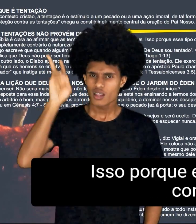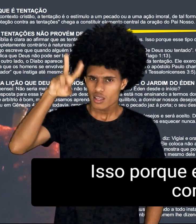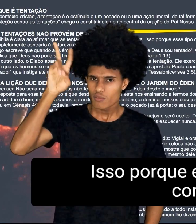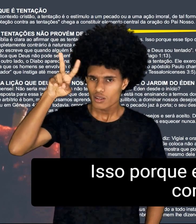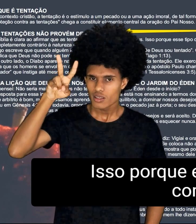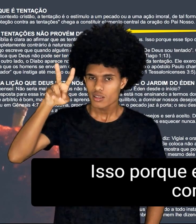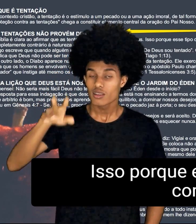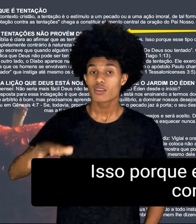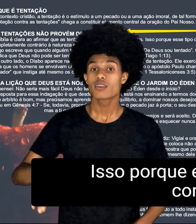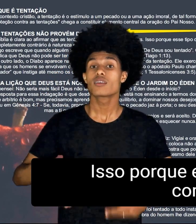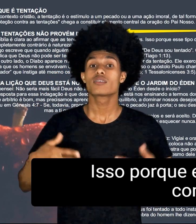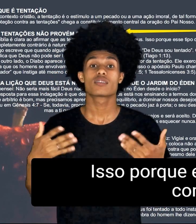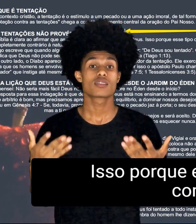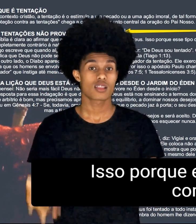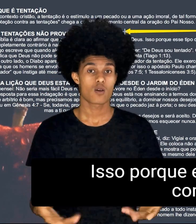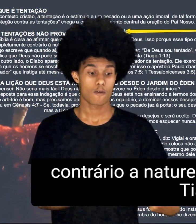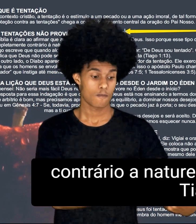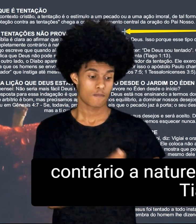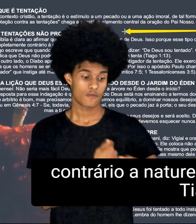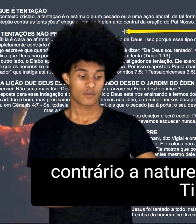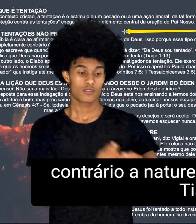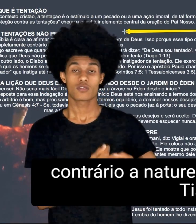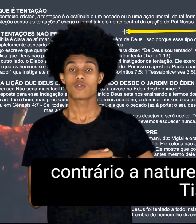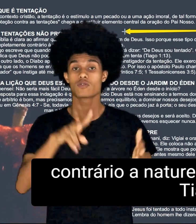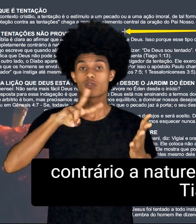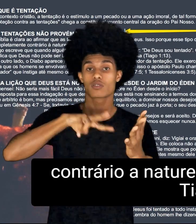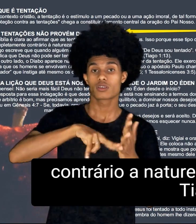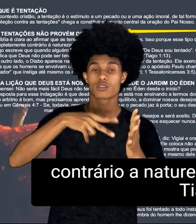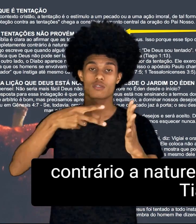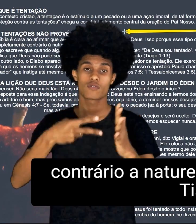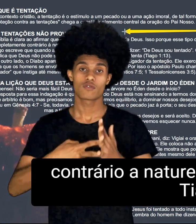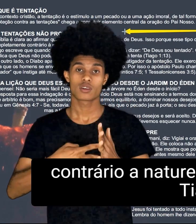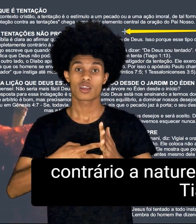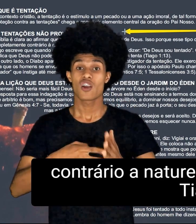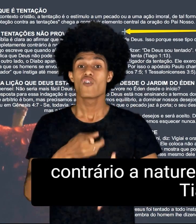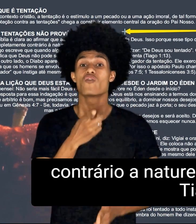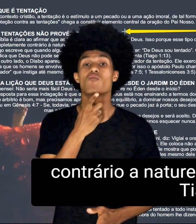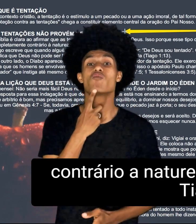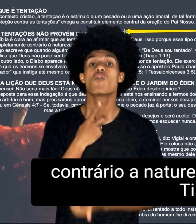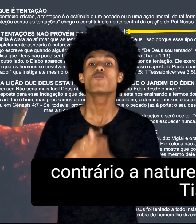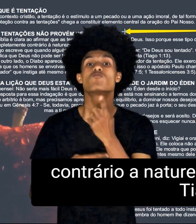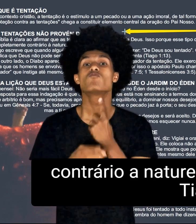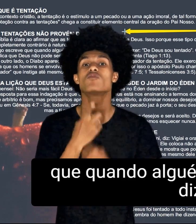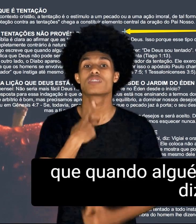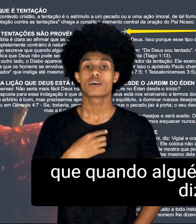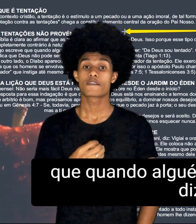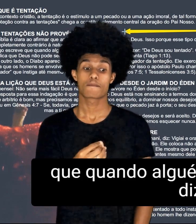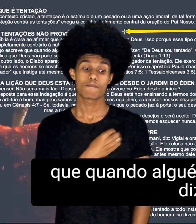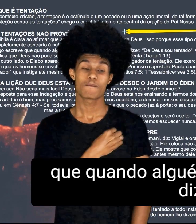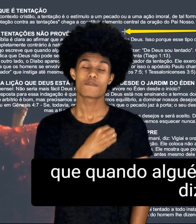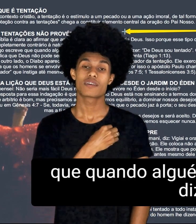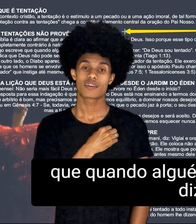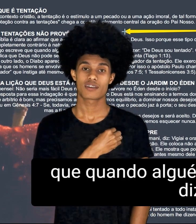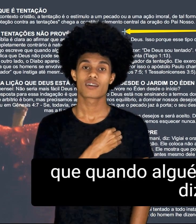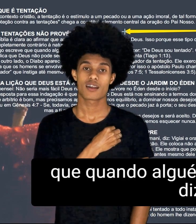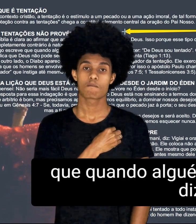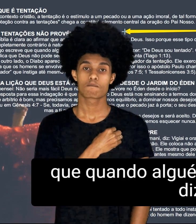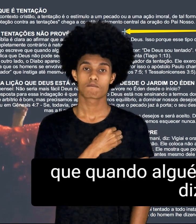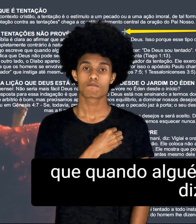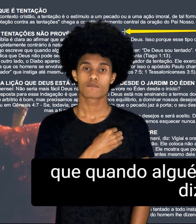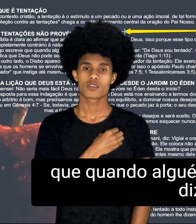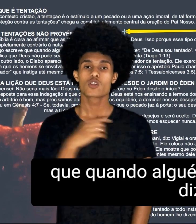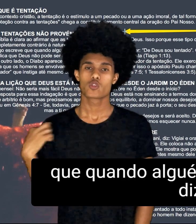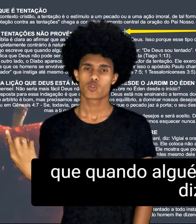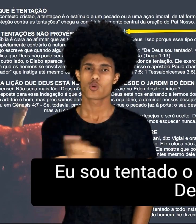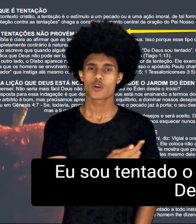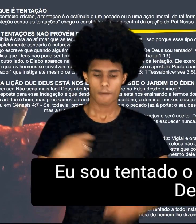esse tipo de tentação é completamente contrário à natureza e os atributos do Senhor. Tiago escreve que quando alguém for tentado, nunca deverá dizer